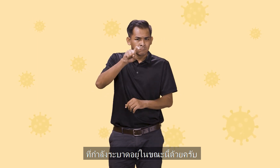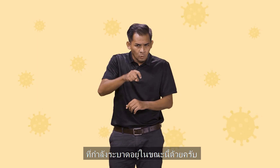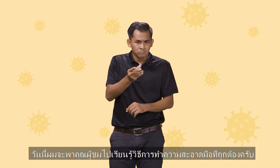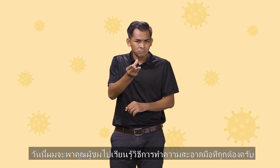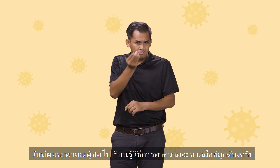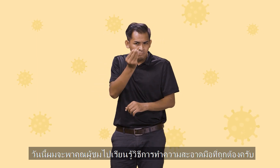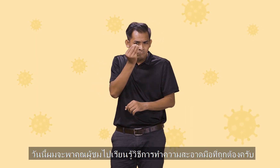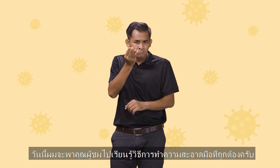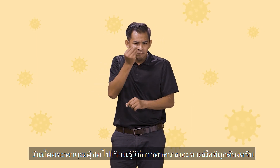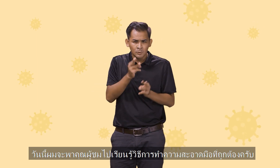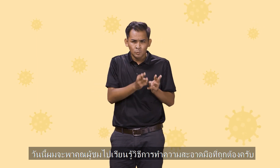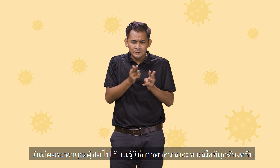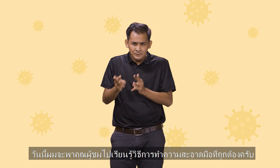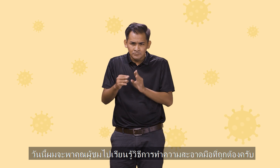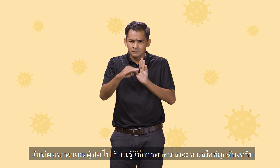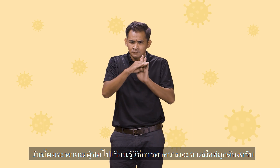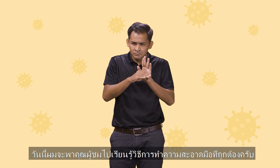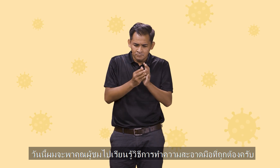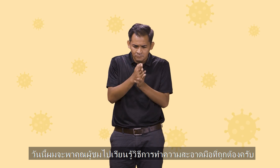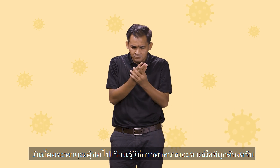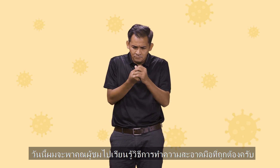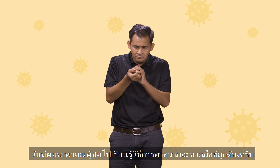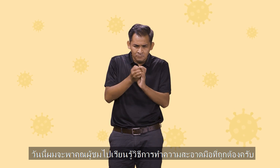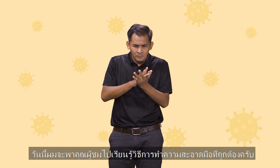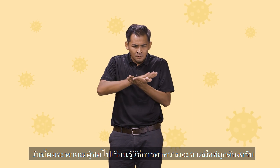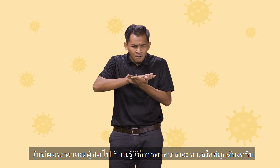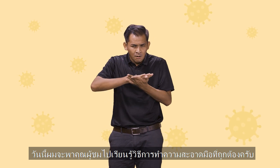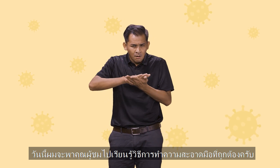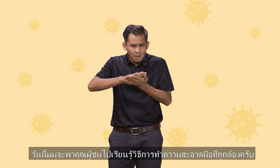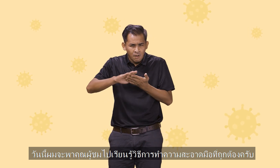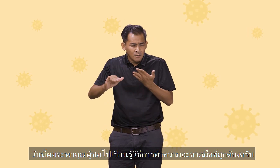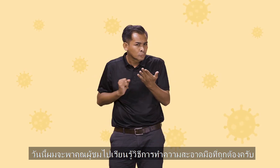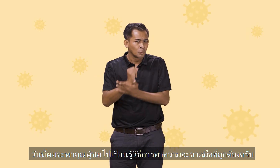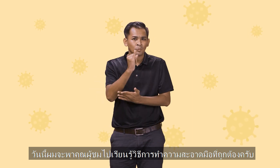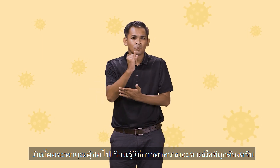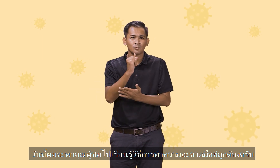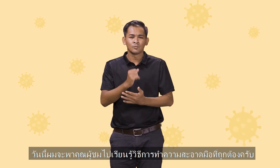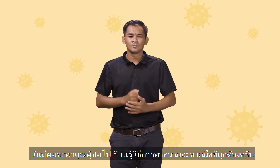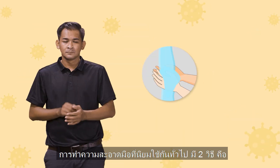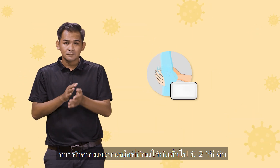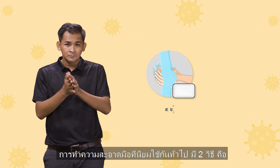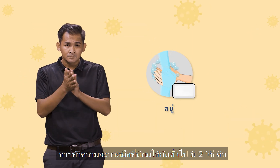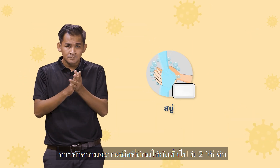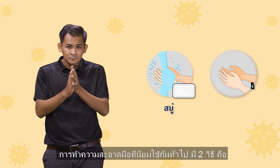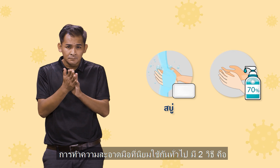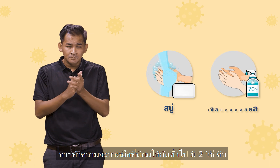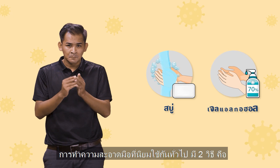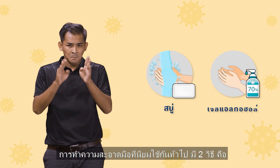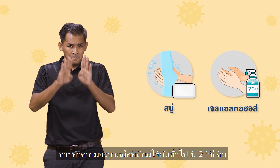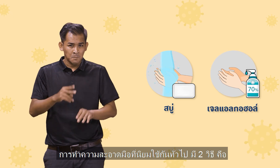วันนี้ผมจะพาคุณผู้ชมไปเรียนรู้วิธีการทำความสะอาดมือที่ถูกต้องครับการทำความสะอาดมือที่นิยมใช้กัน